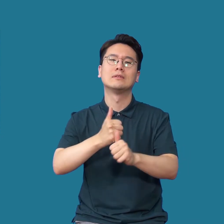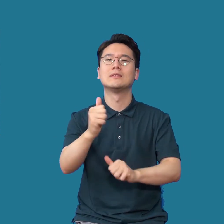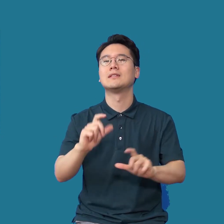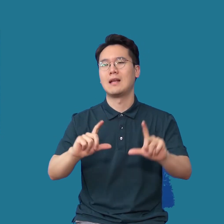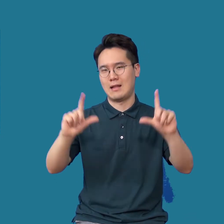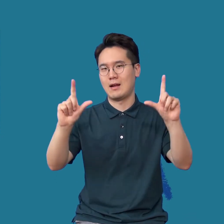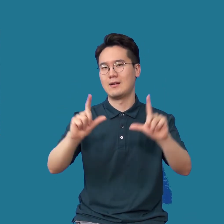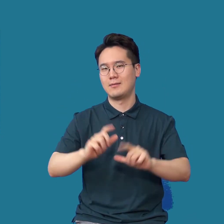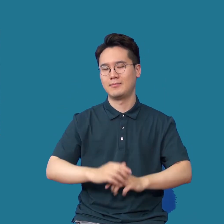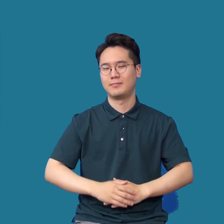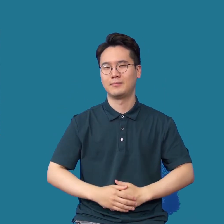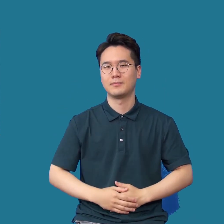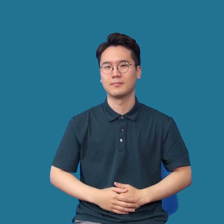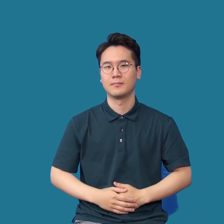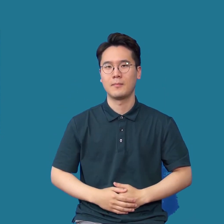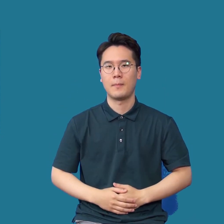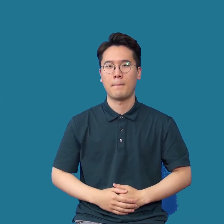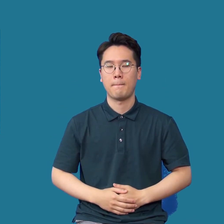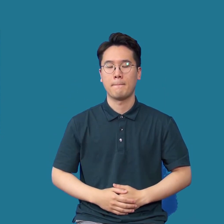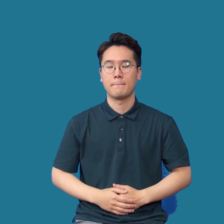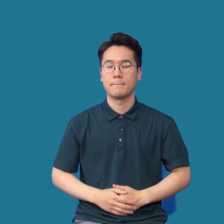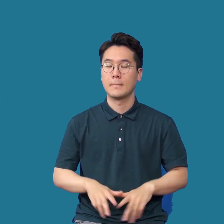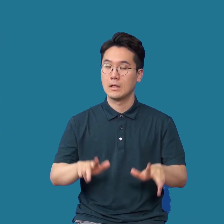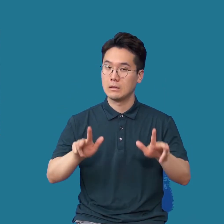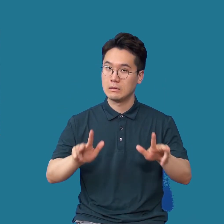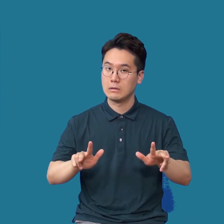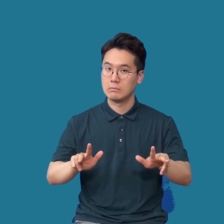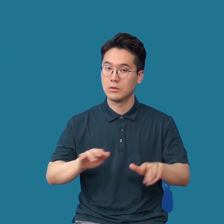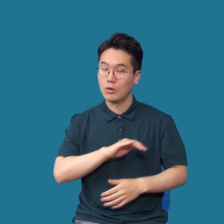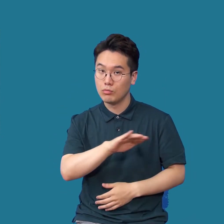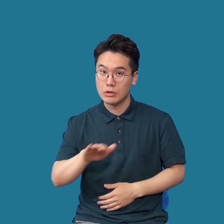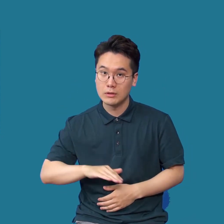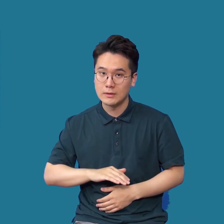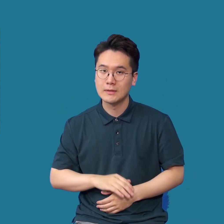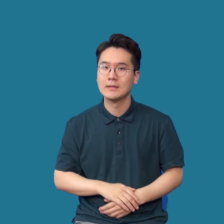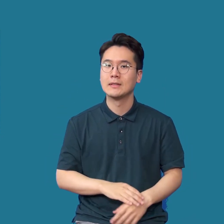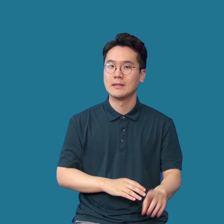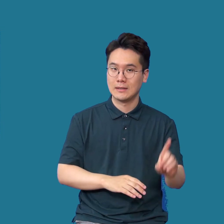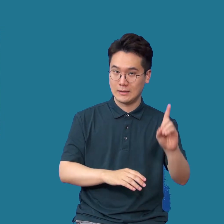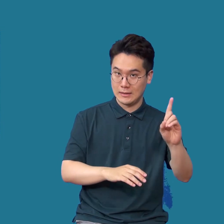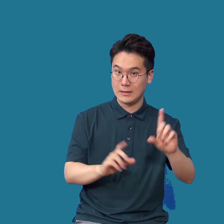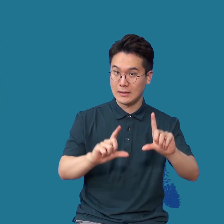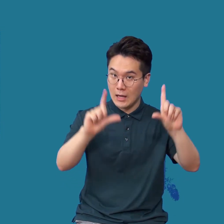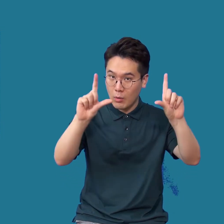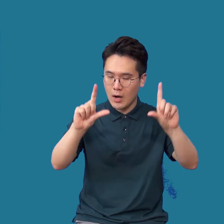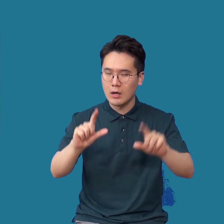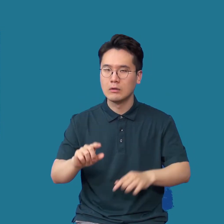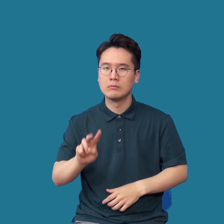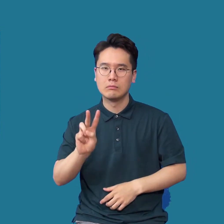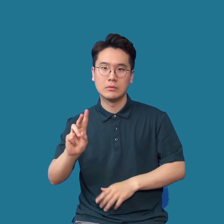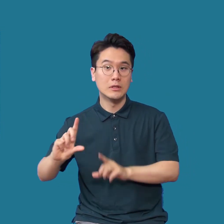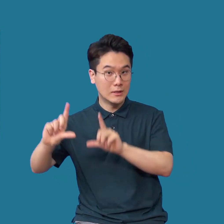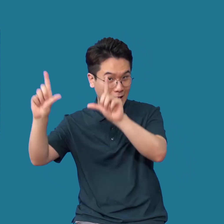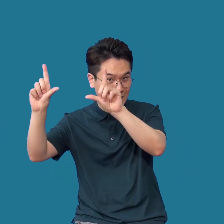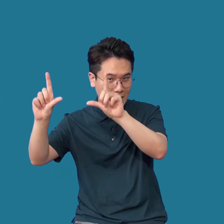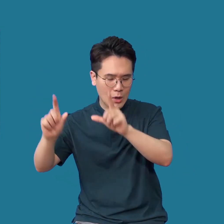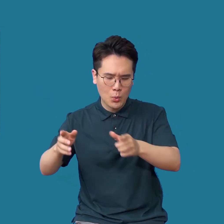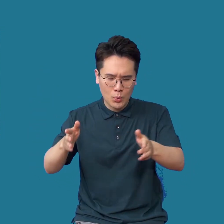V-Day입니다. 지금 우리는 D-Day와 V-Day 사이를 살고